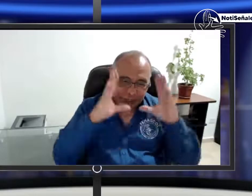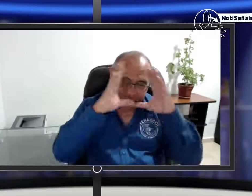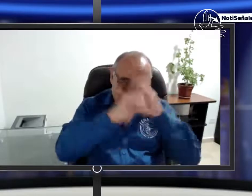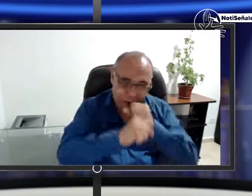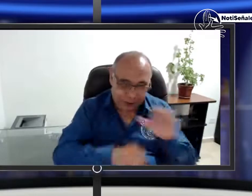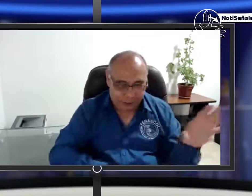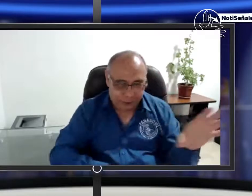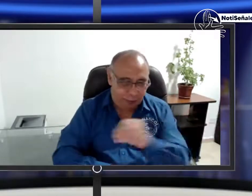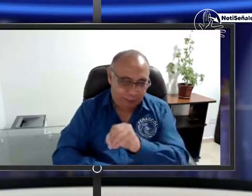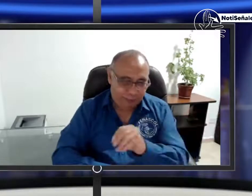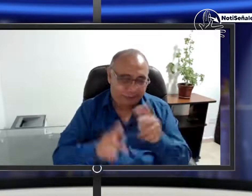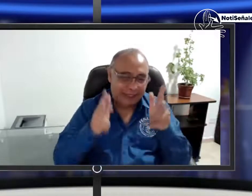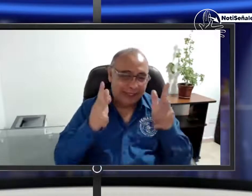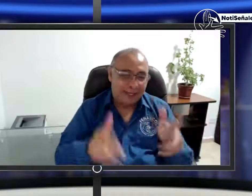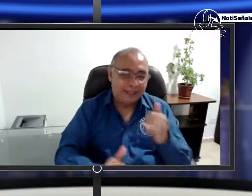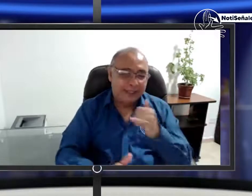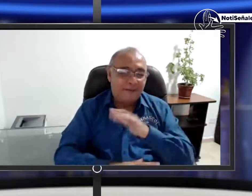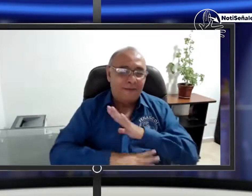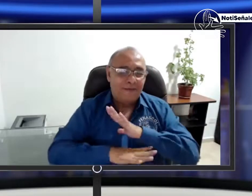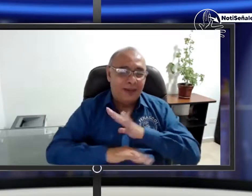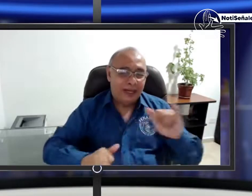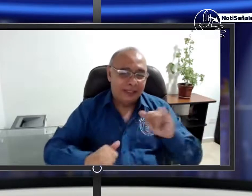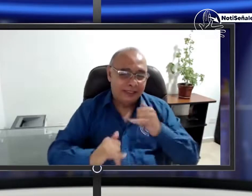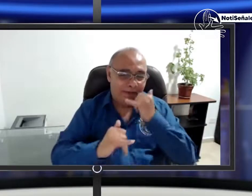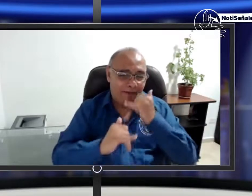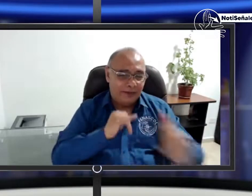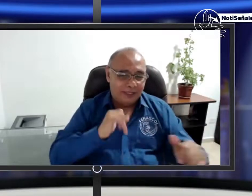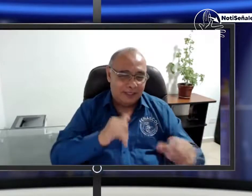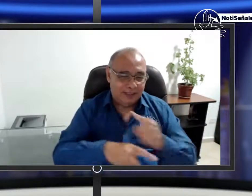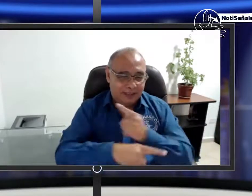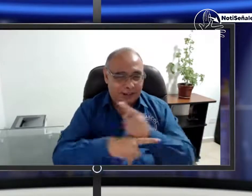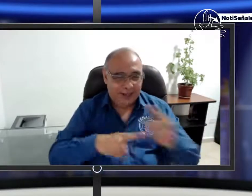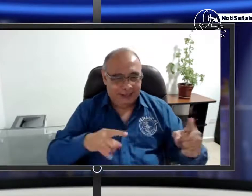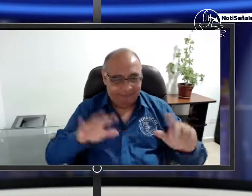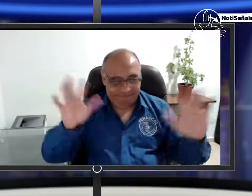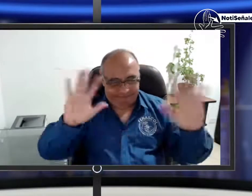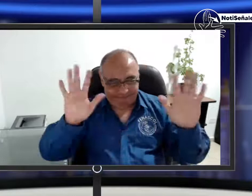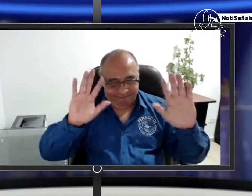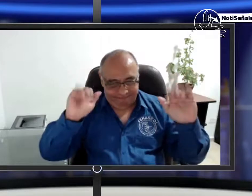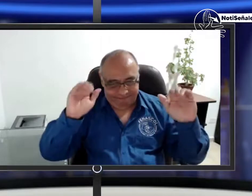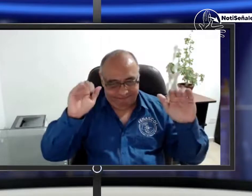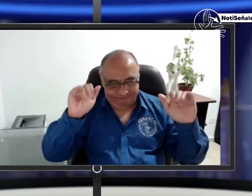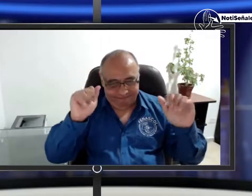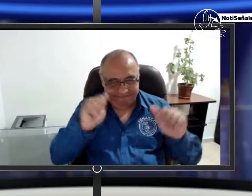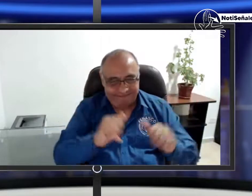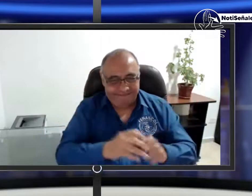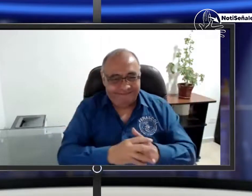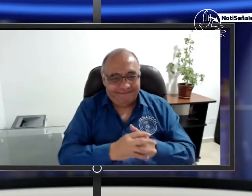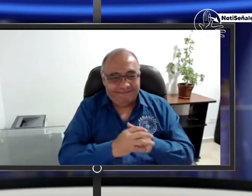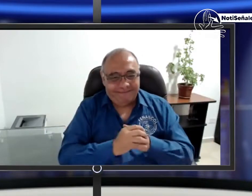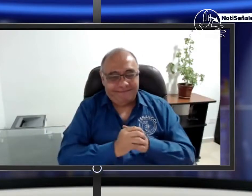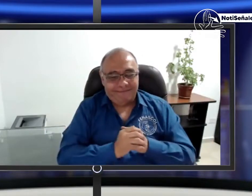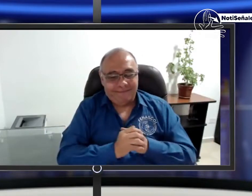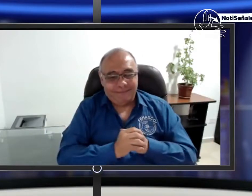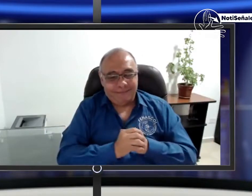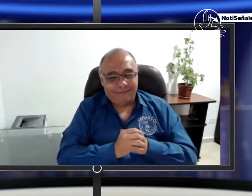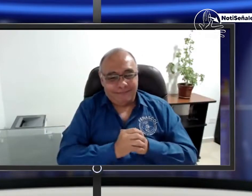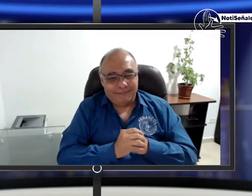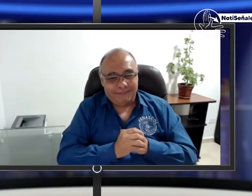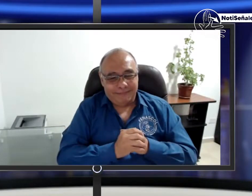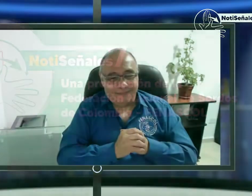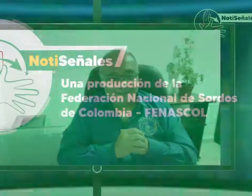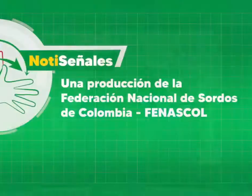muchas gracias y feliz noche para todos que descansen y feliz fin de semana hasta luego